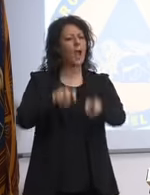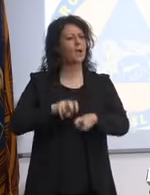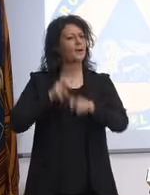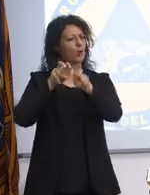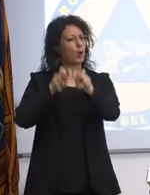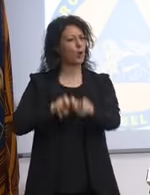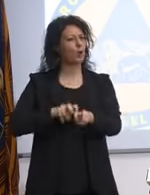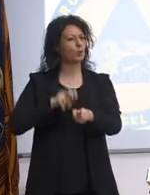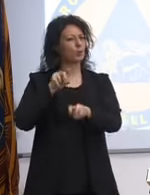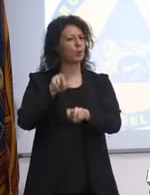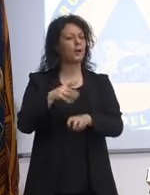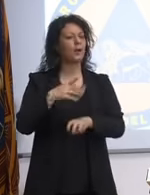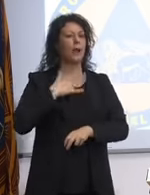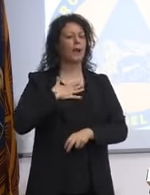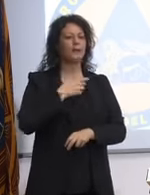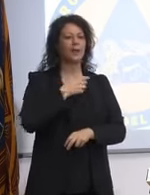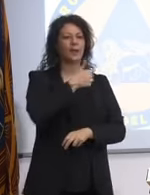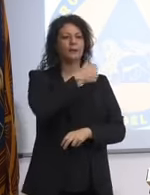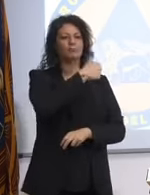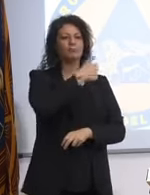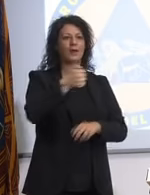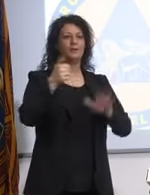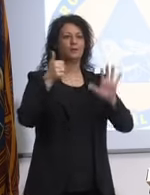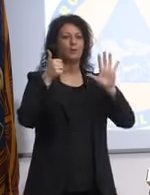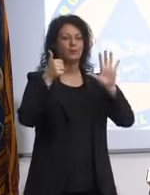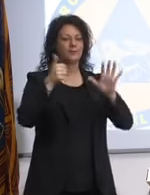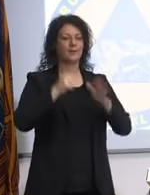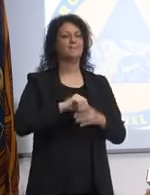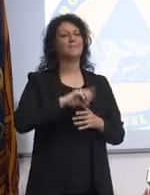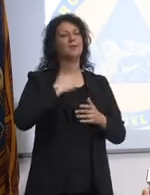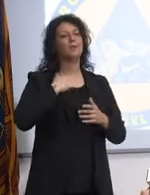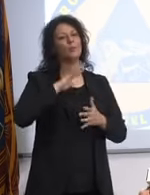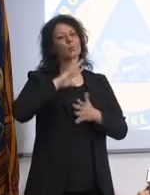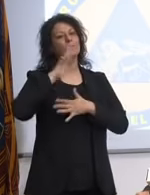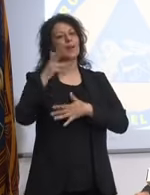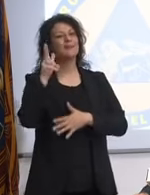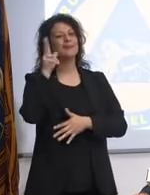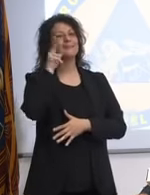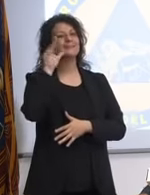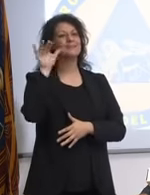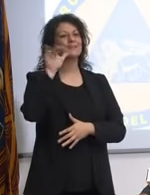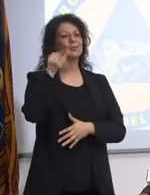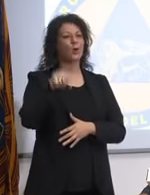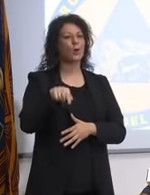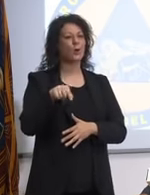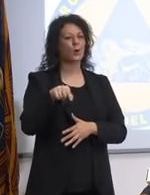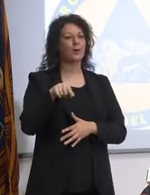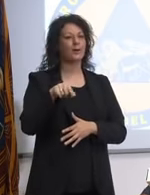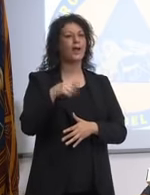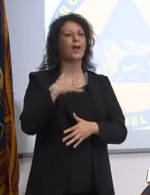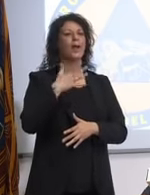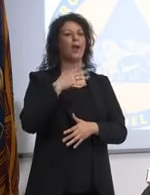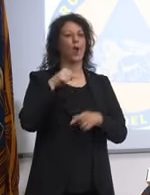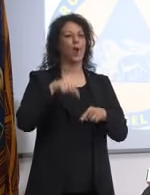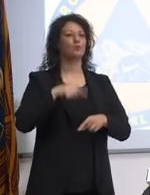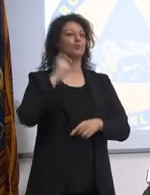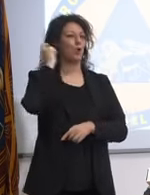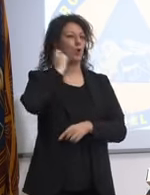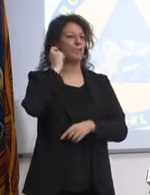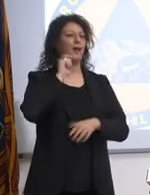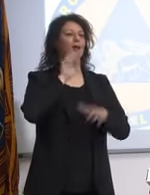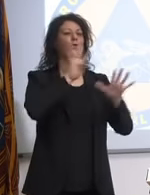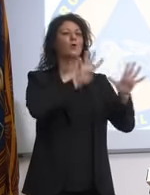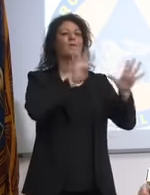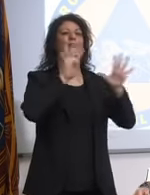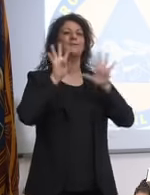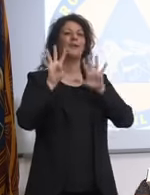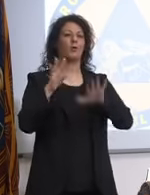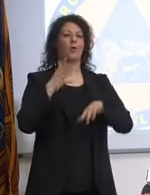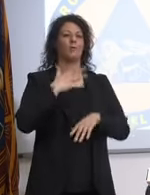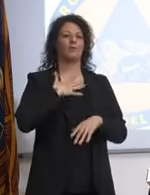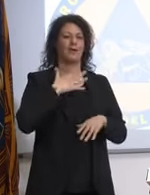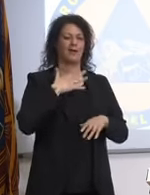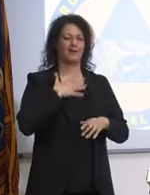anni vuol dire, insomma. E poi la signora Tina, che sempre oggi compie gli anni, 99 anni. E